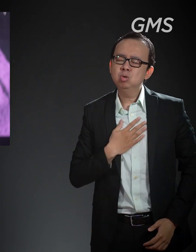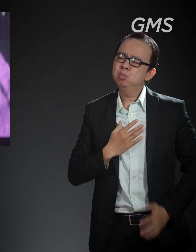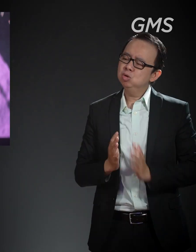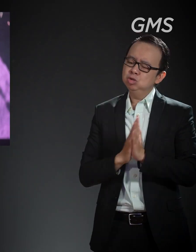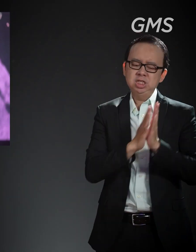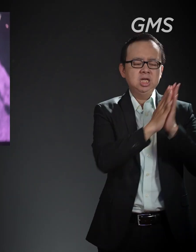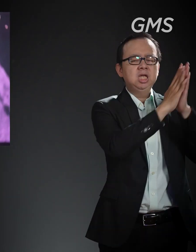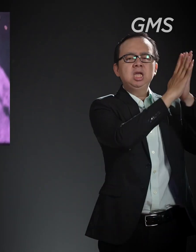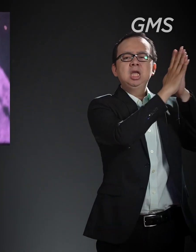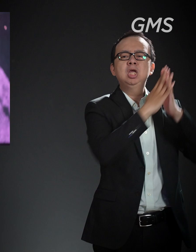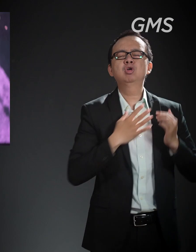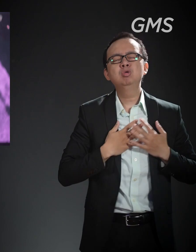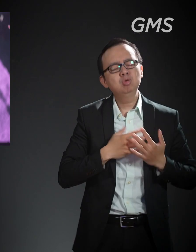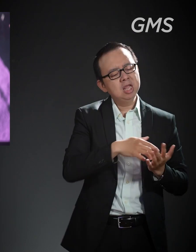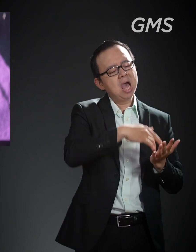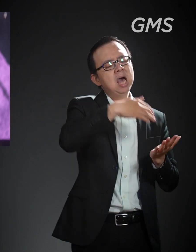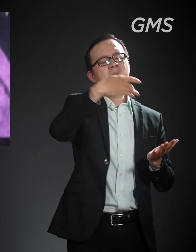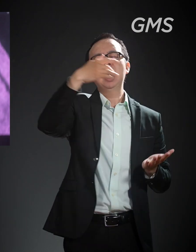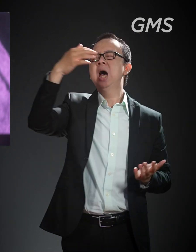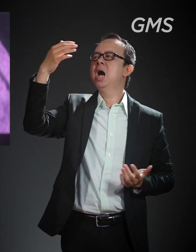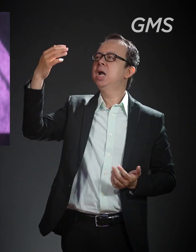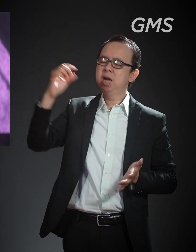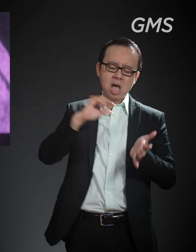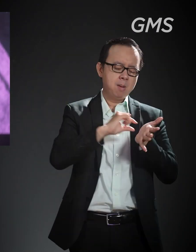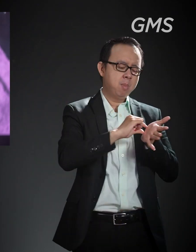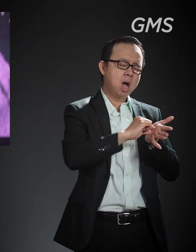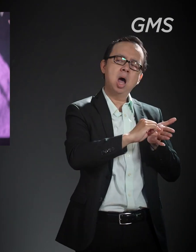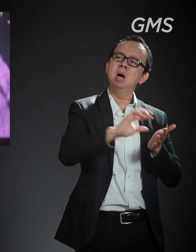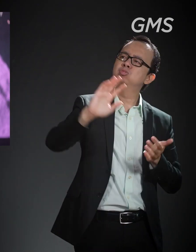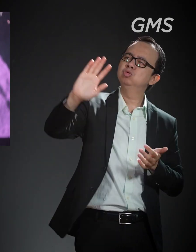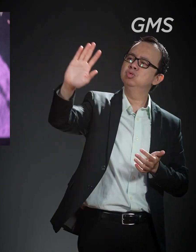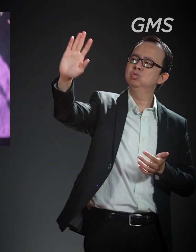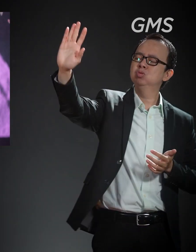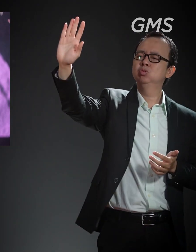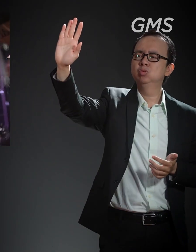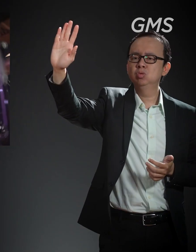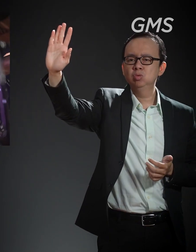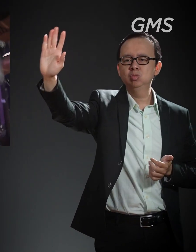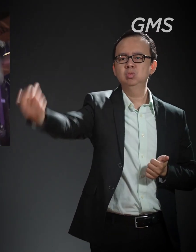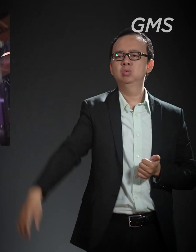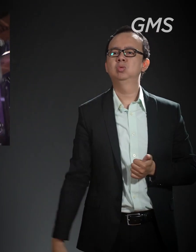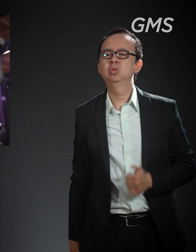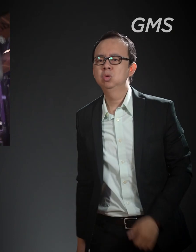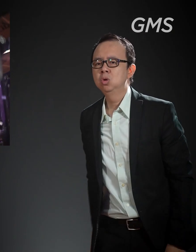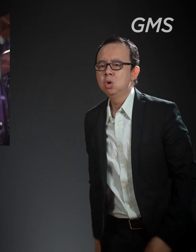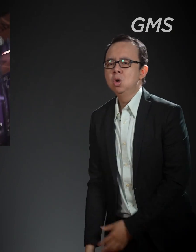ku puji, ku muliakan nama-Mu. Kaulah Tuhanku,